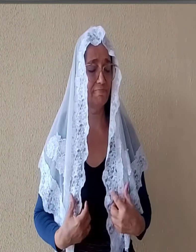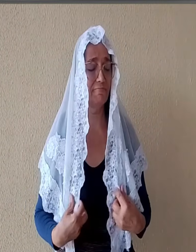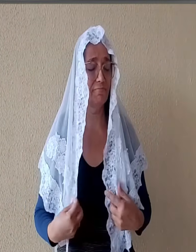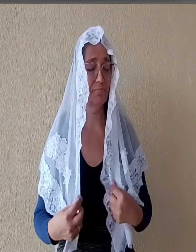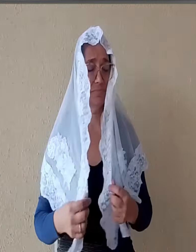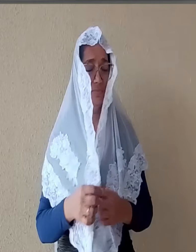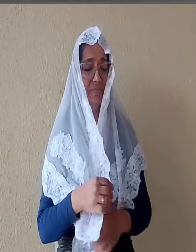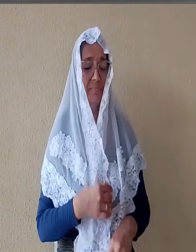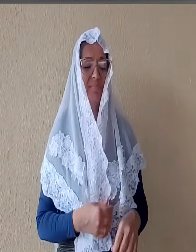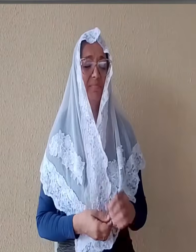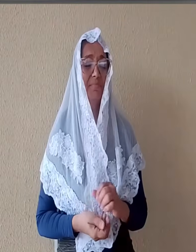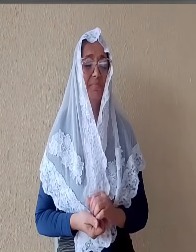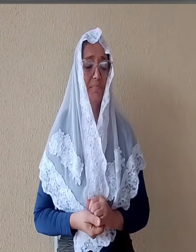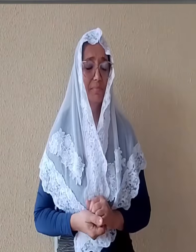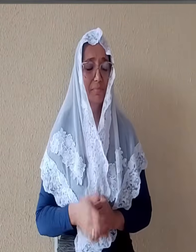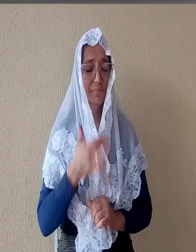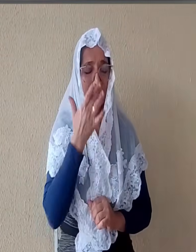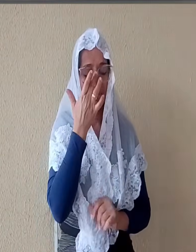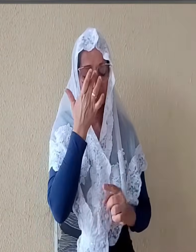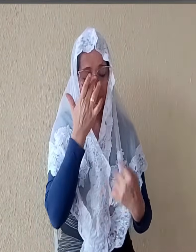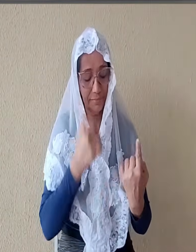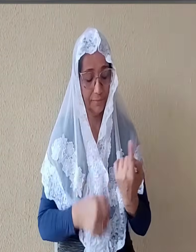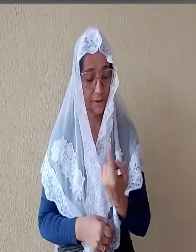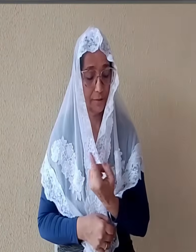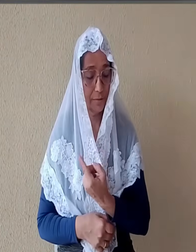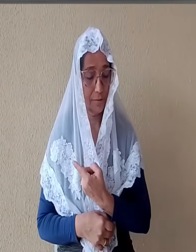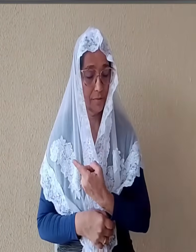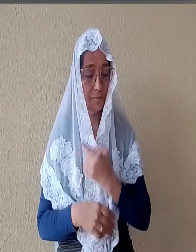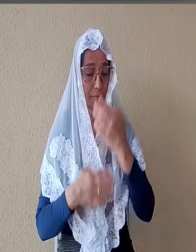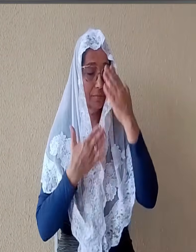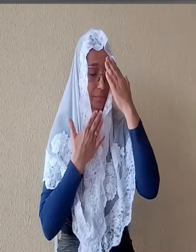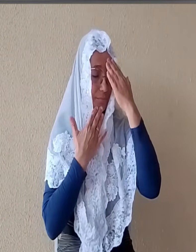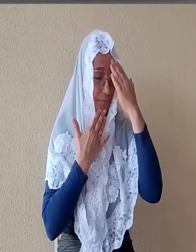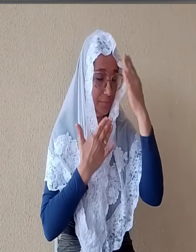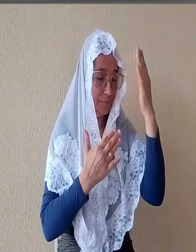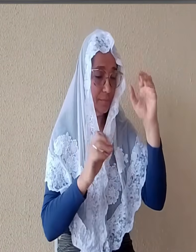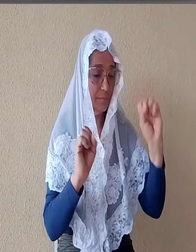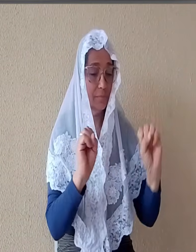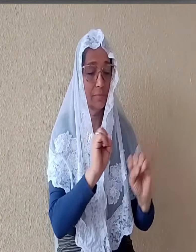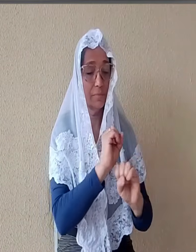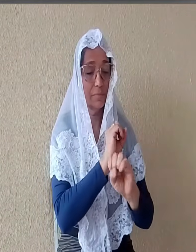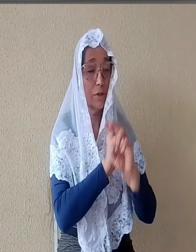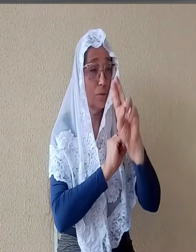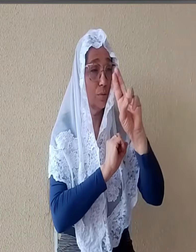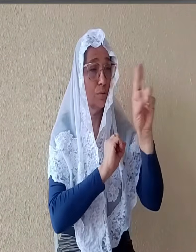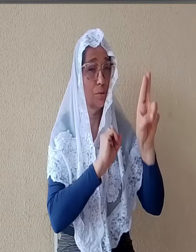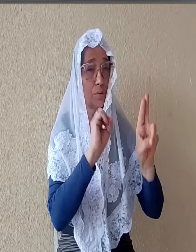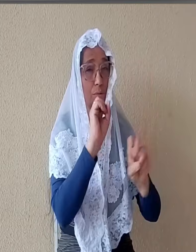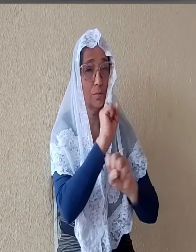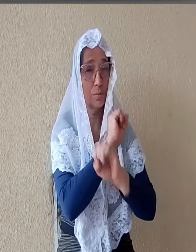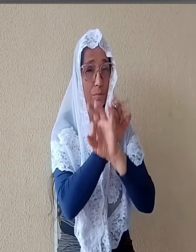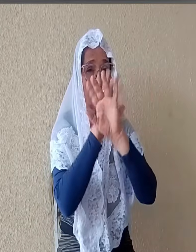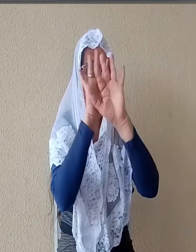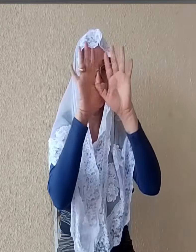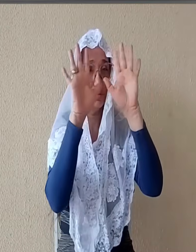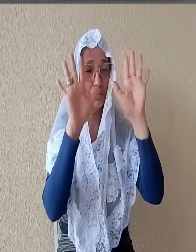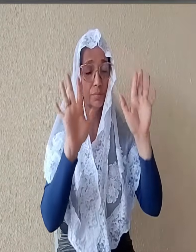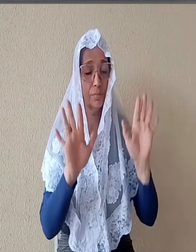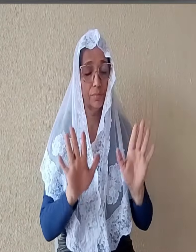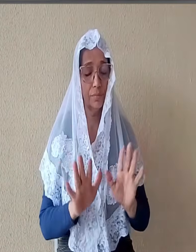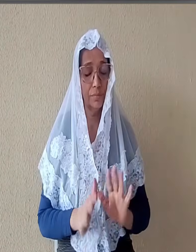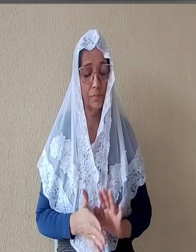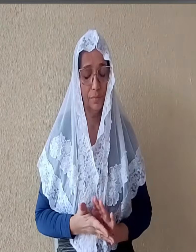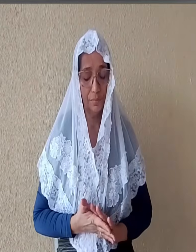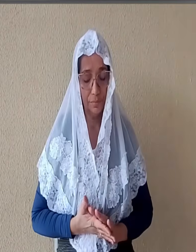agradecer, Glória a Senhor, Deus. mão da tua gloriosa Glória a Deus. palavra, e essa vem nos Bendito ensinando Deus.